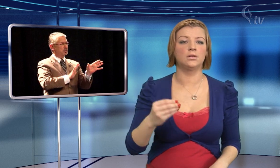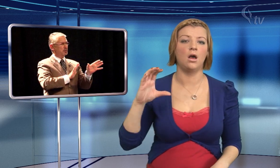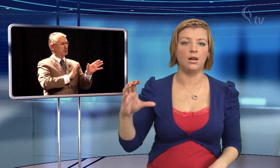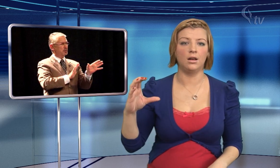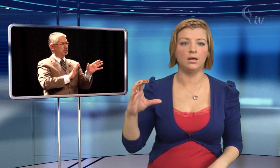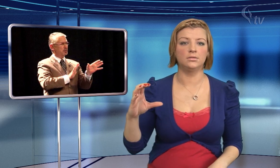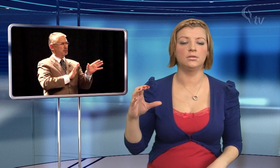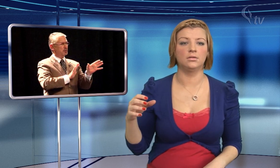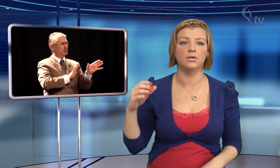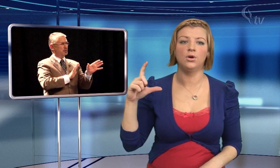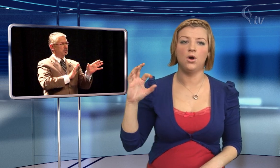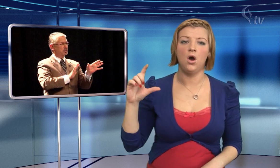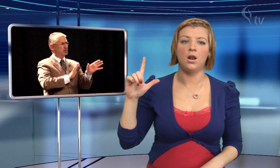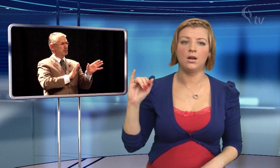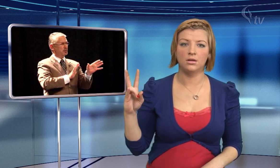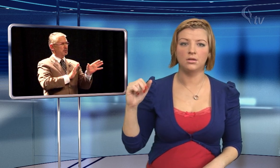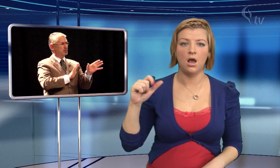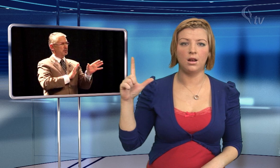2011–2015 valiti Colin Allen Austraaliast.